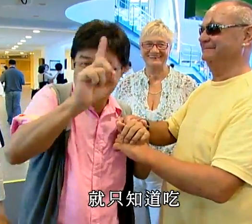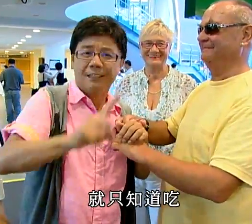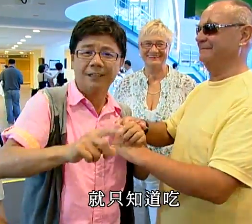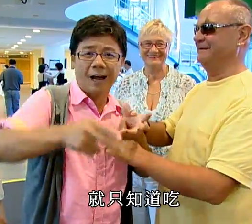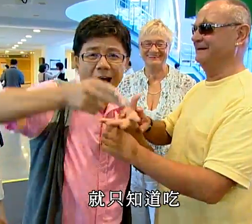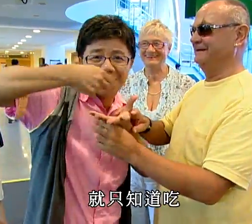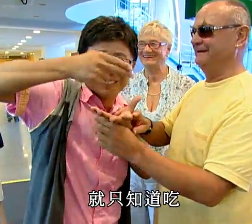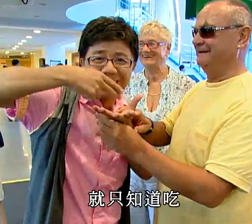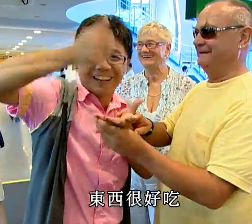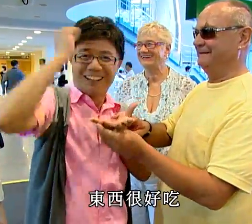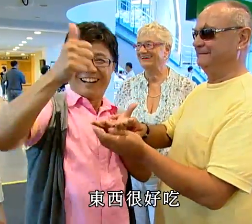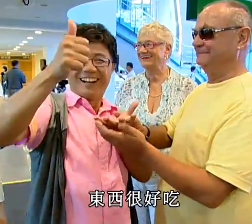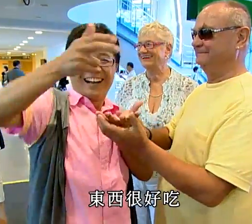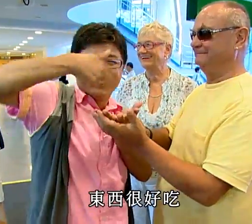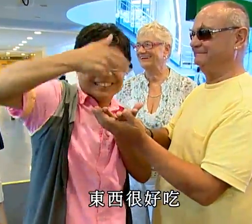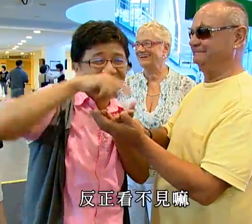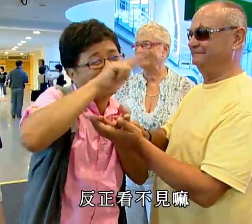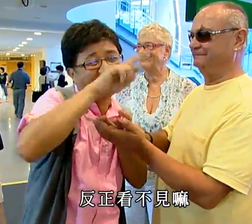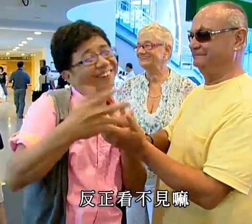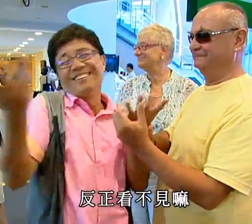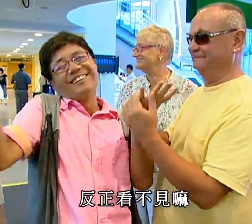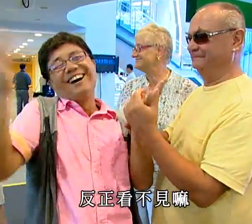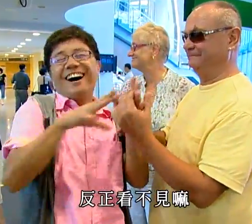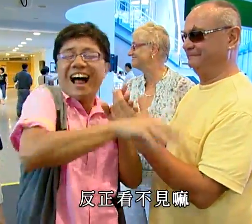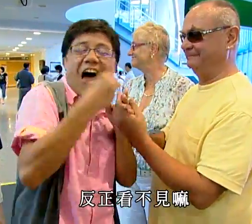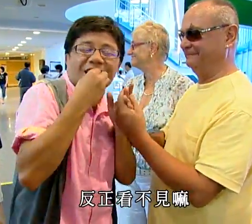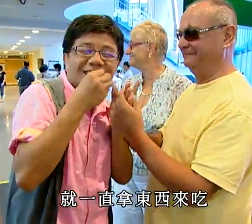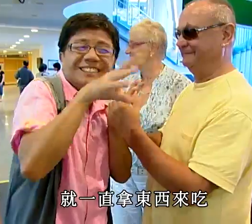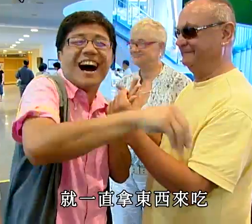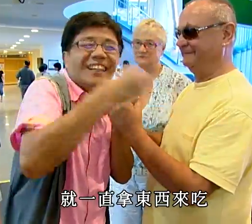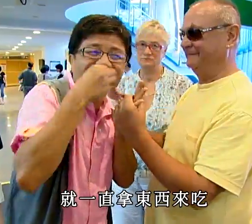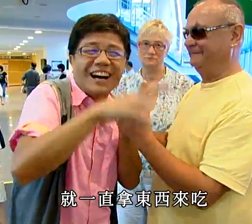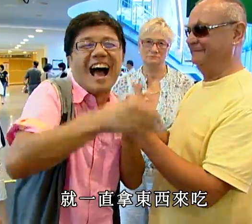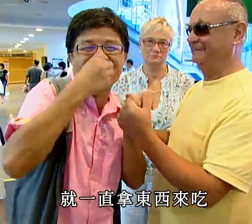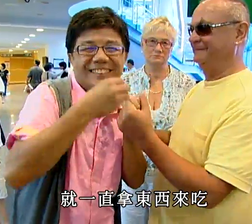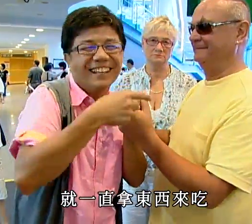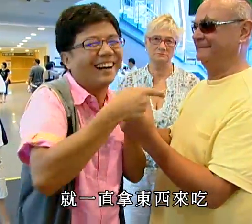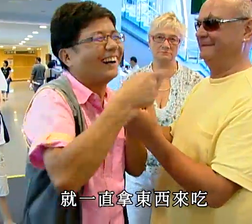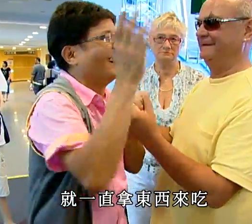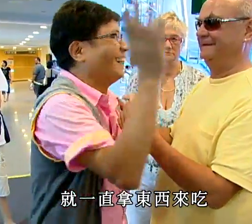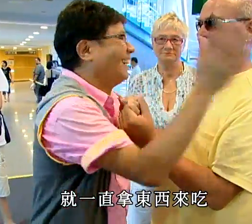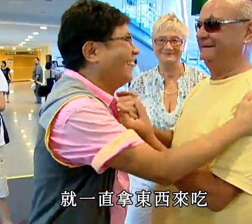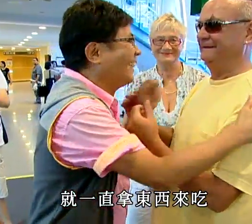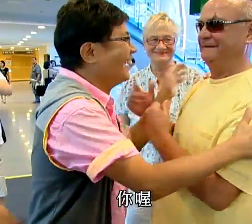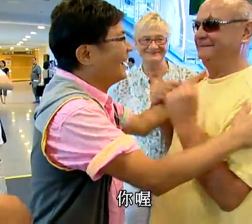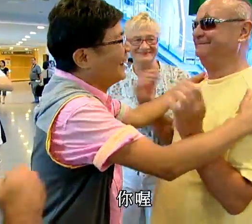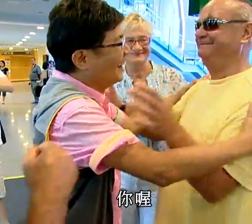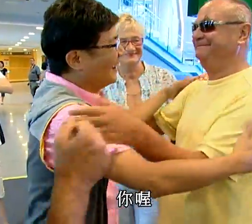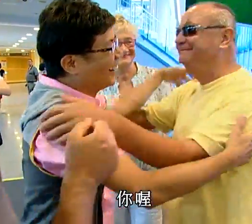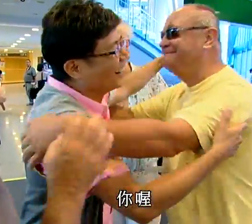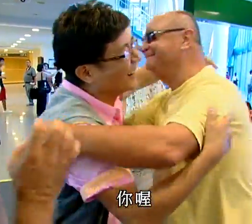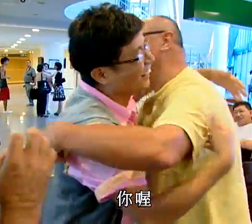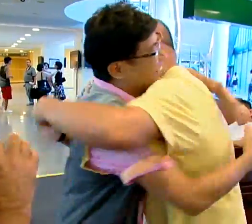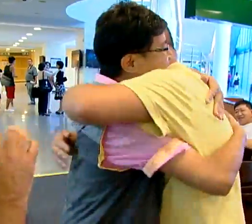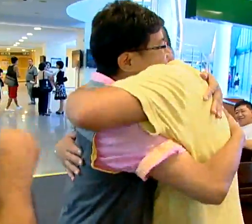吃，东西很好吃。哎，反正啊看不见嘛，就一直拿东西来吃。你哦。